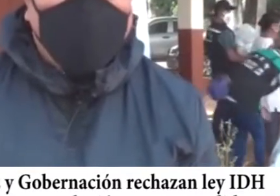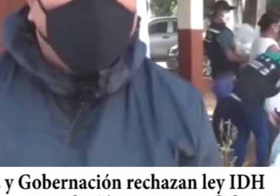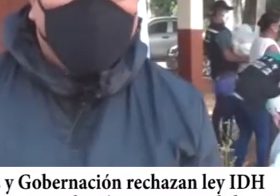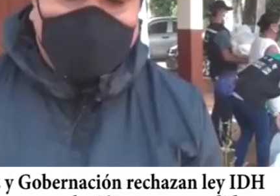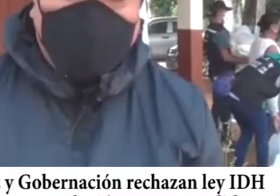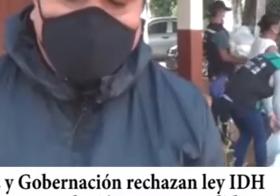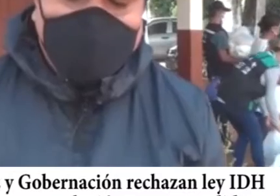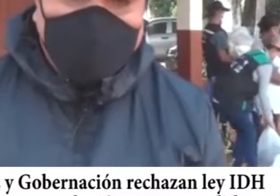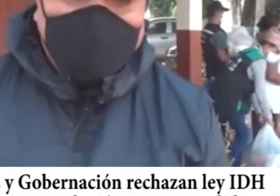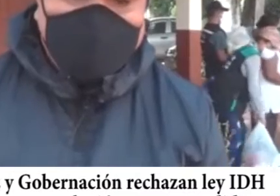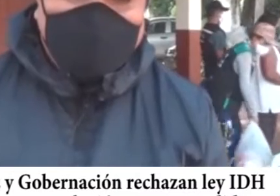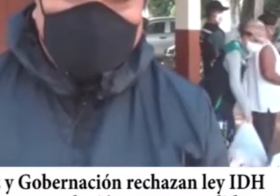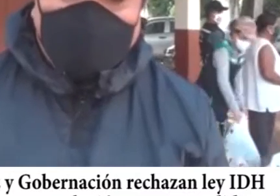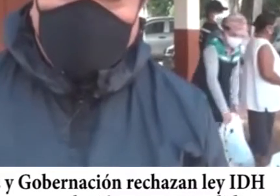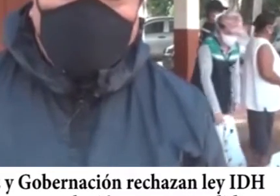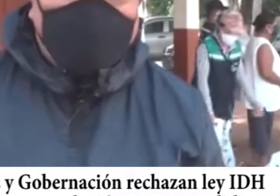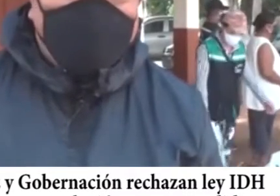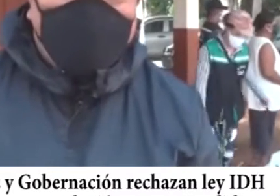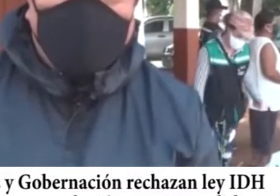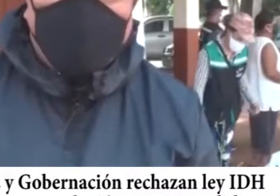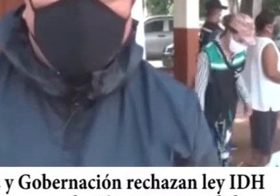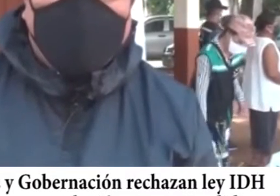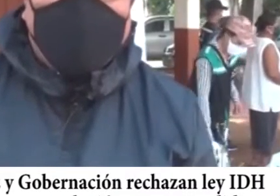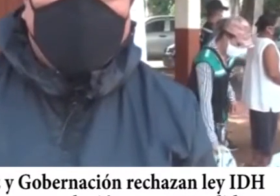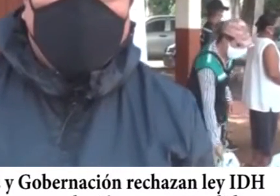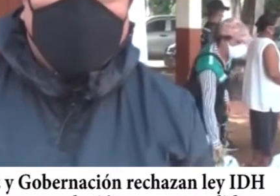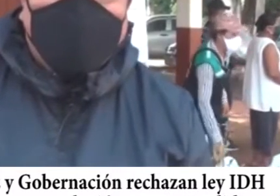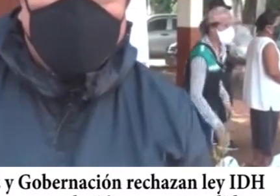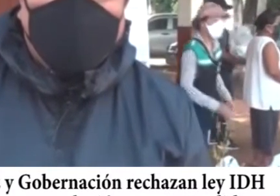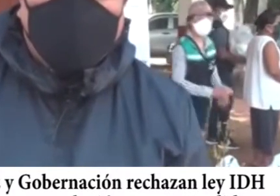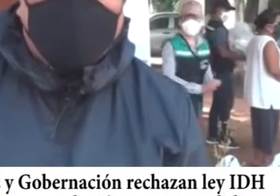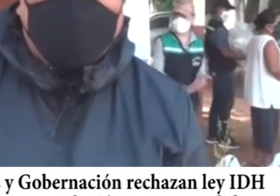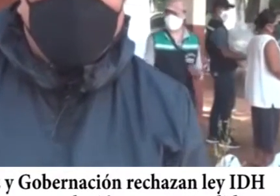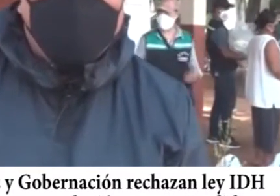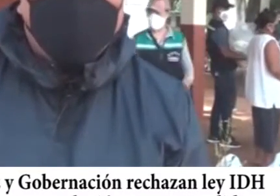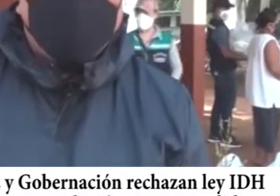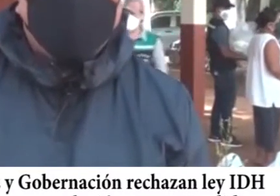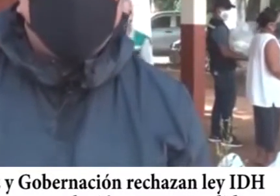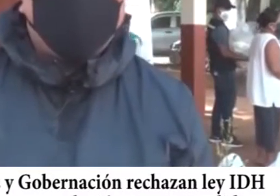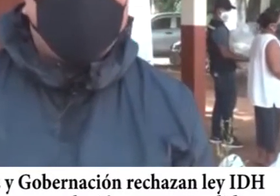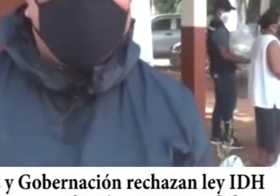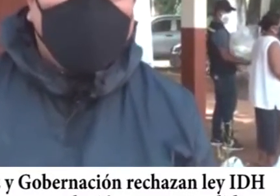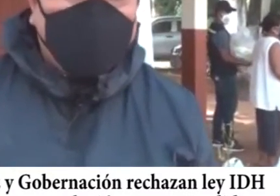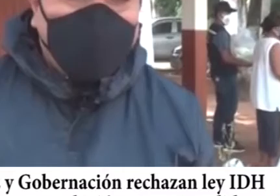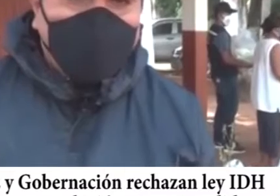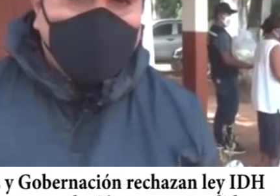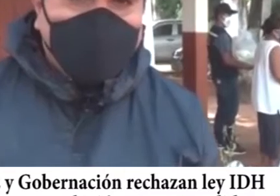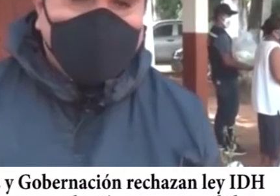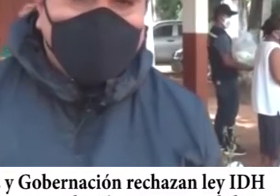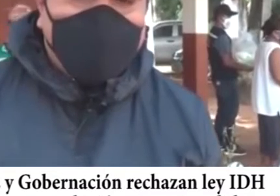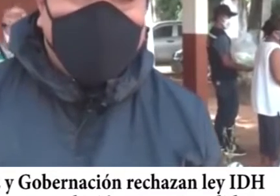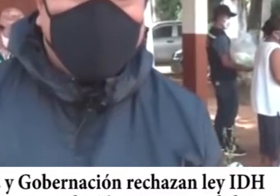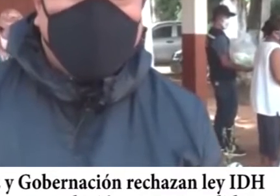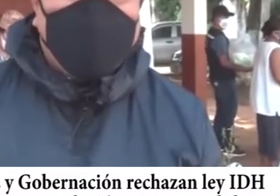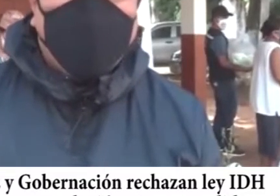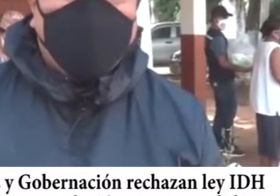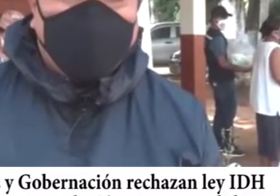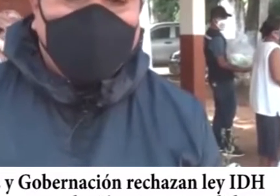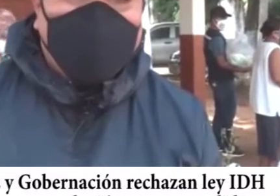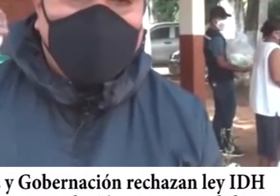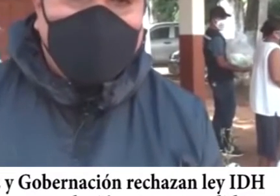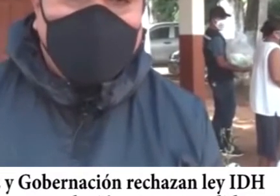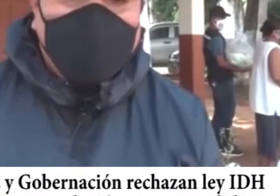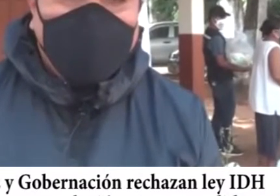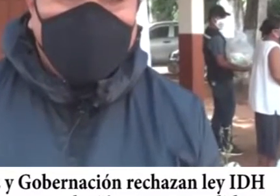escuchar de una u otra manera, y creo que lo más importante es que la población se solidarizó con los alcaldes y